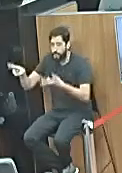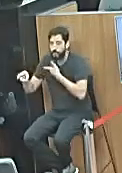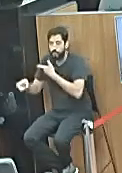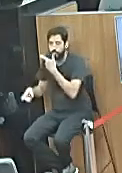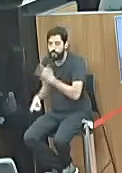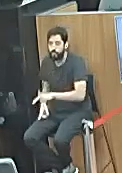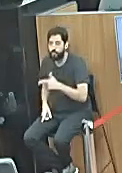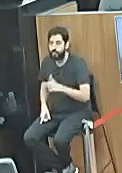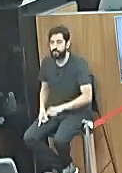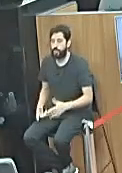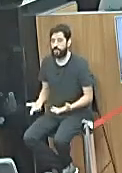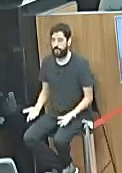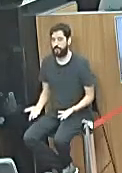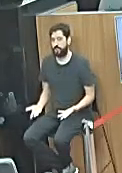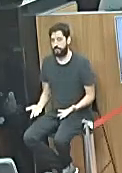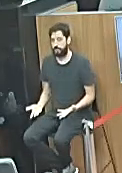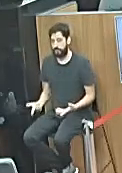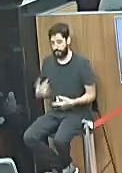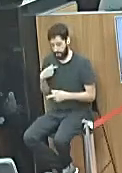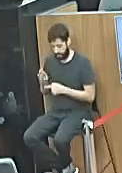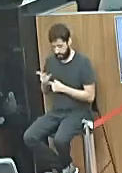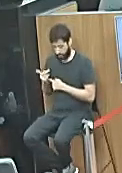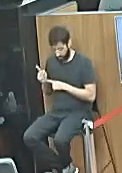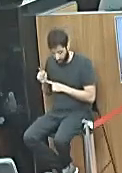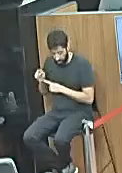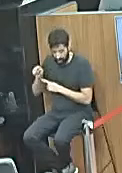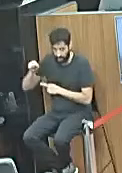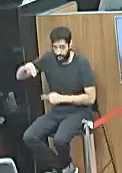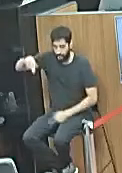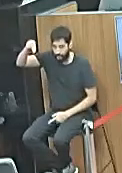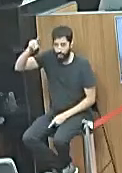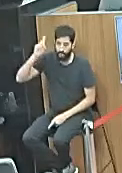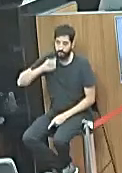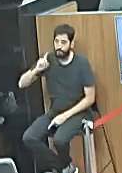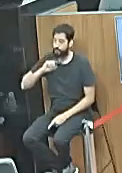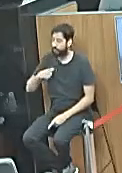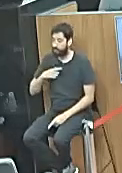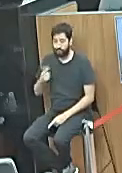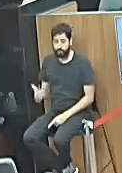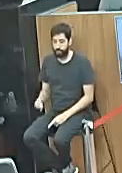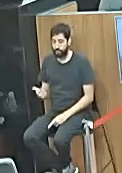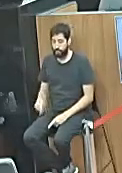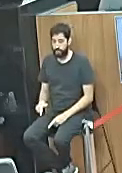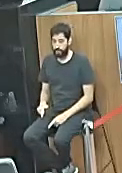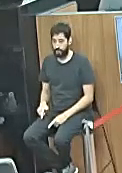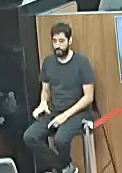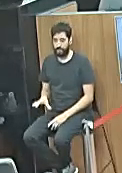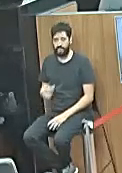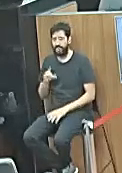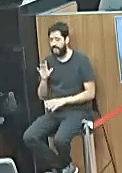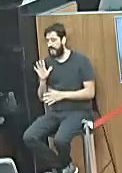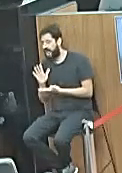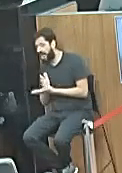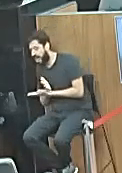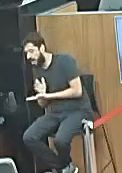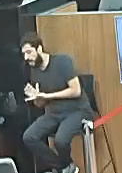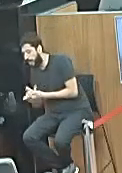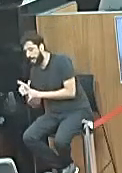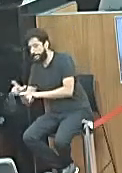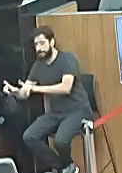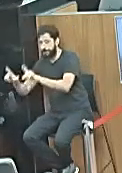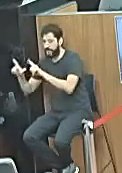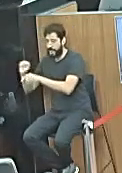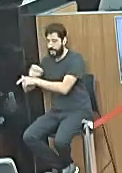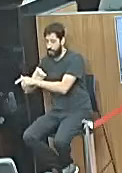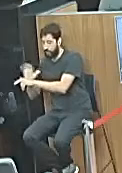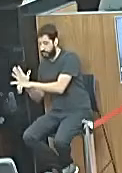declarado saindo de belo horizonte a tela no norte de minas mal temos algumas meia dúzia de placas talvez ainda dê montes claros até